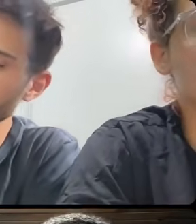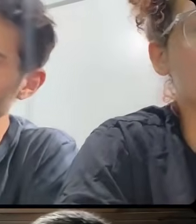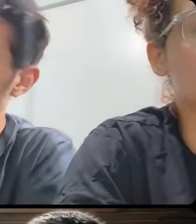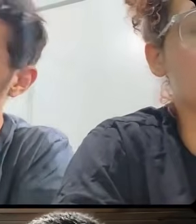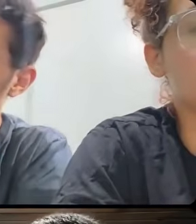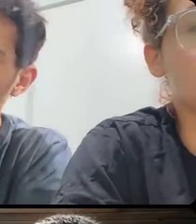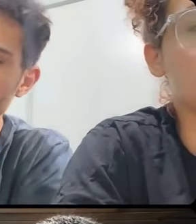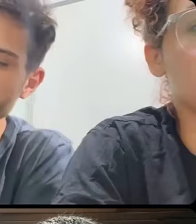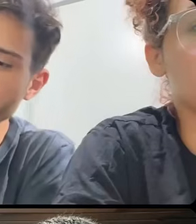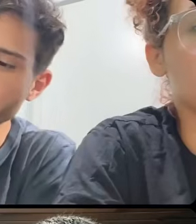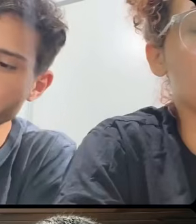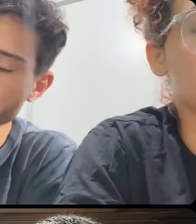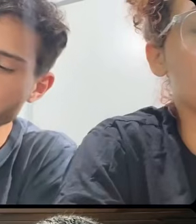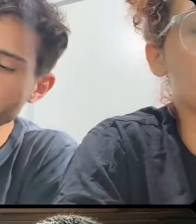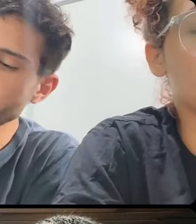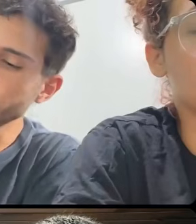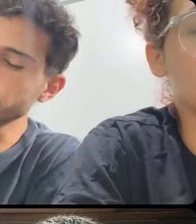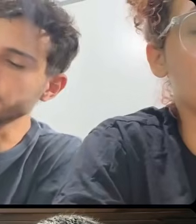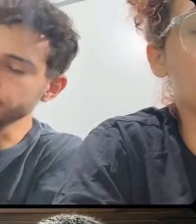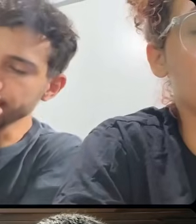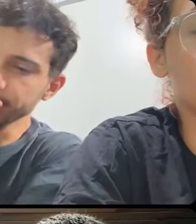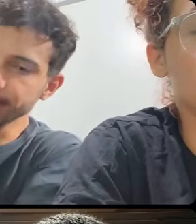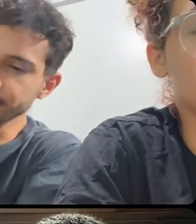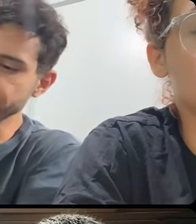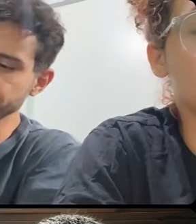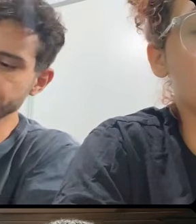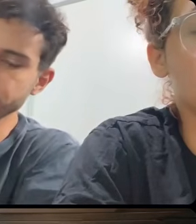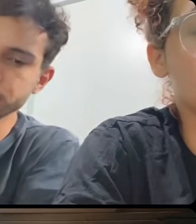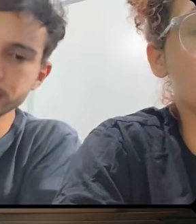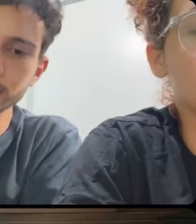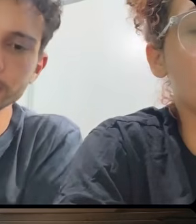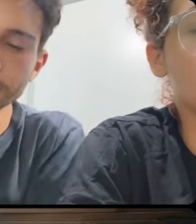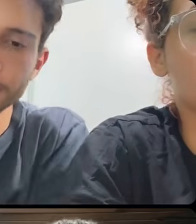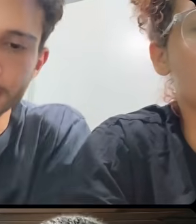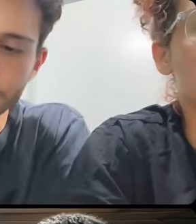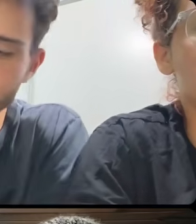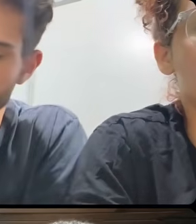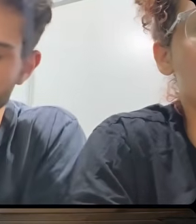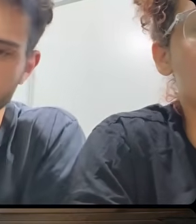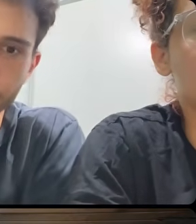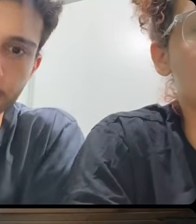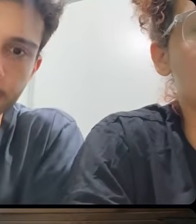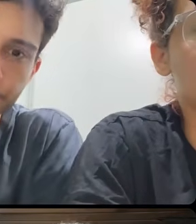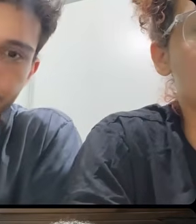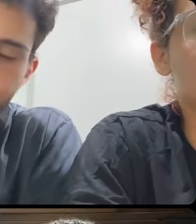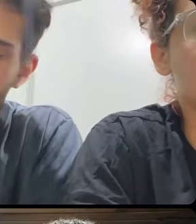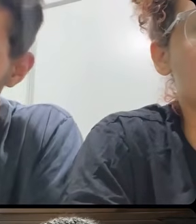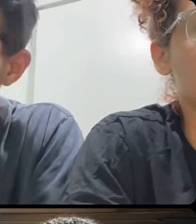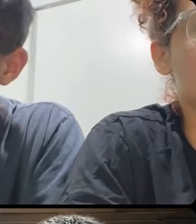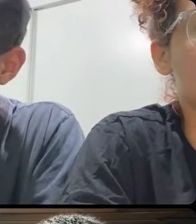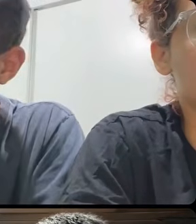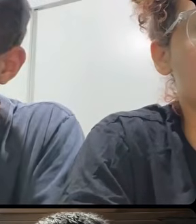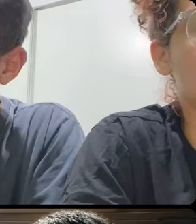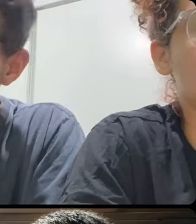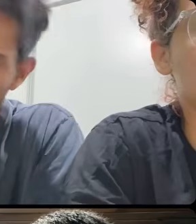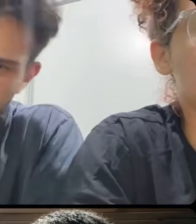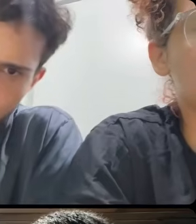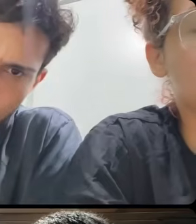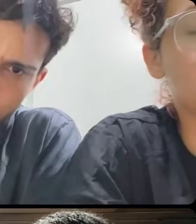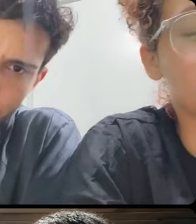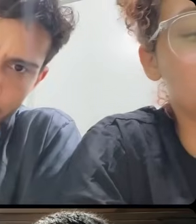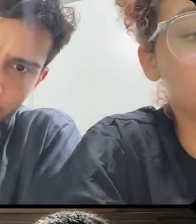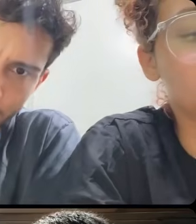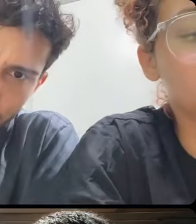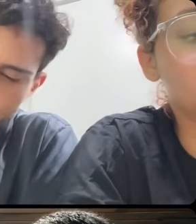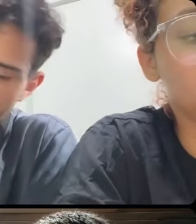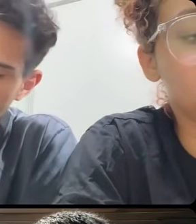vocês mesmos. sim, mas lá em Triunfo, na base missionária lá da ITMQ, lá tem